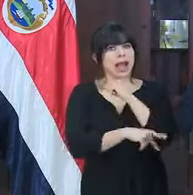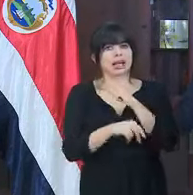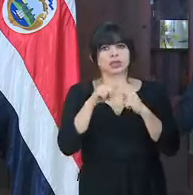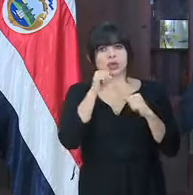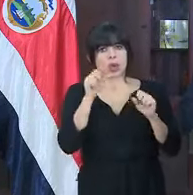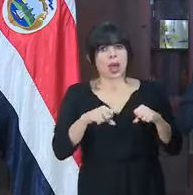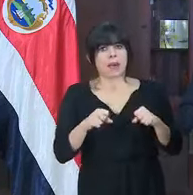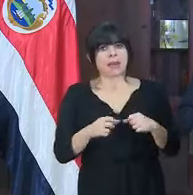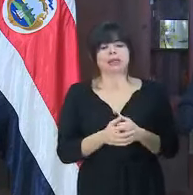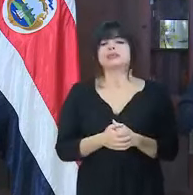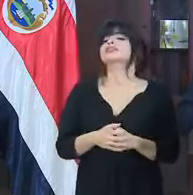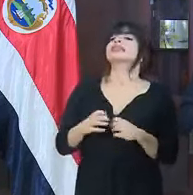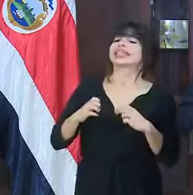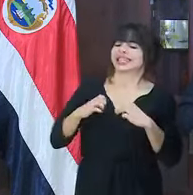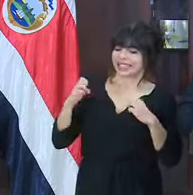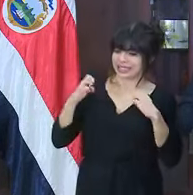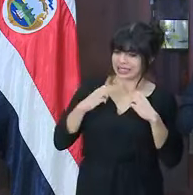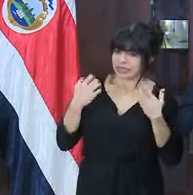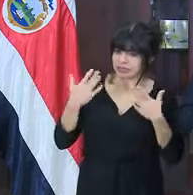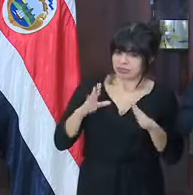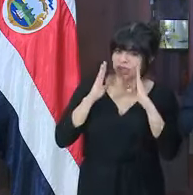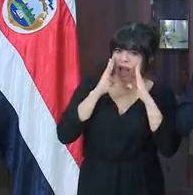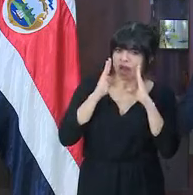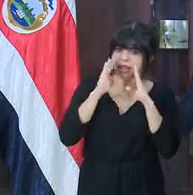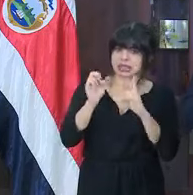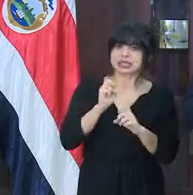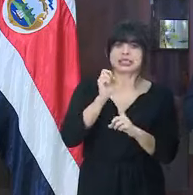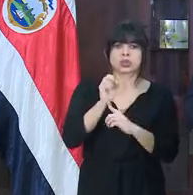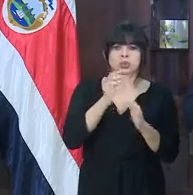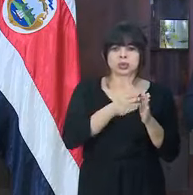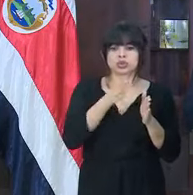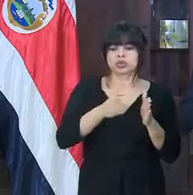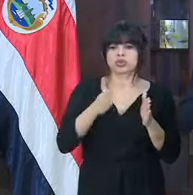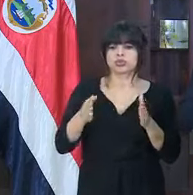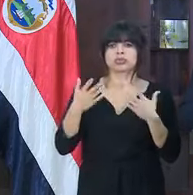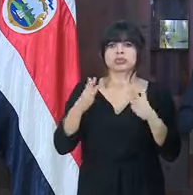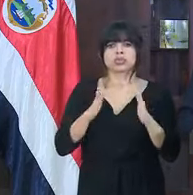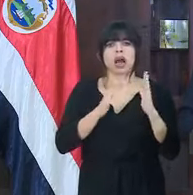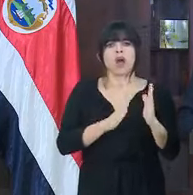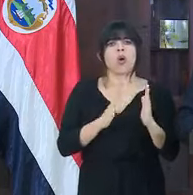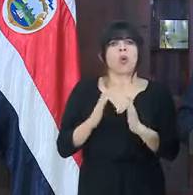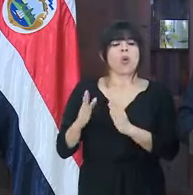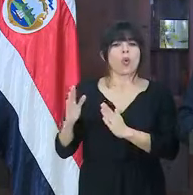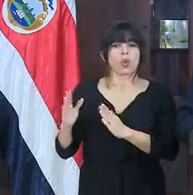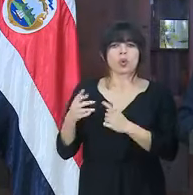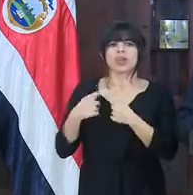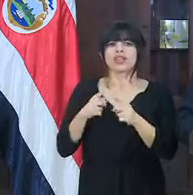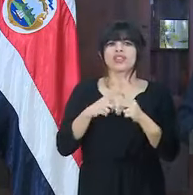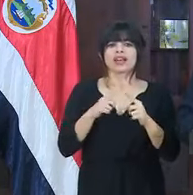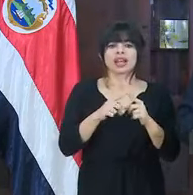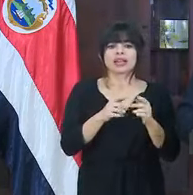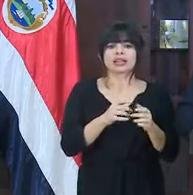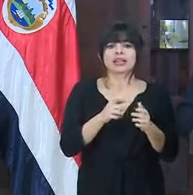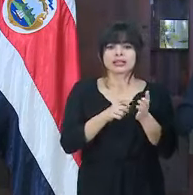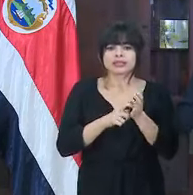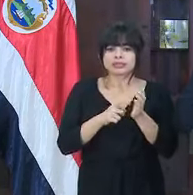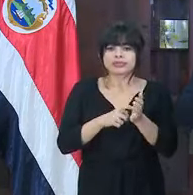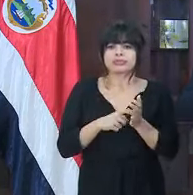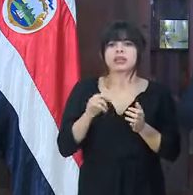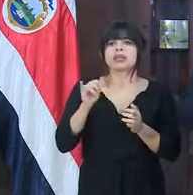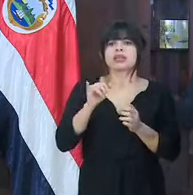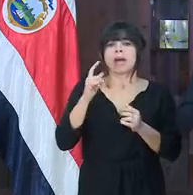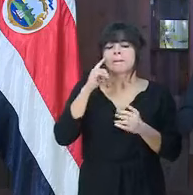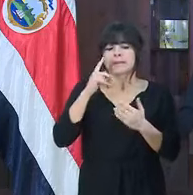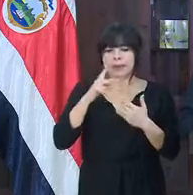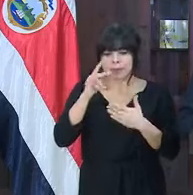No, existe y se ha venido atendiendo la situación, se han venido ordenando las distintas demandas y se han venido